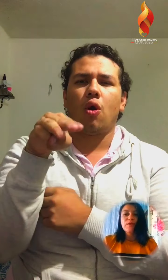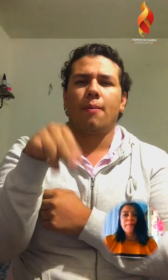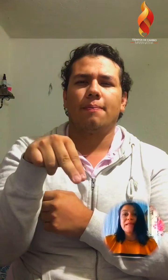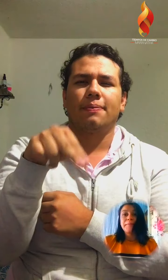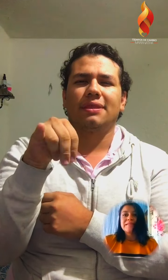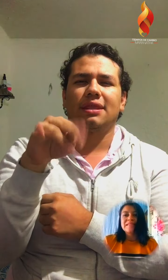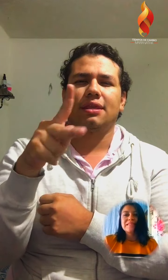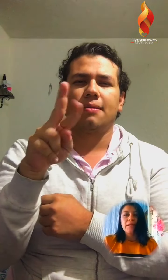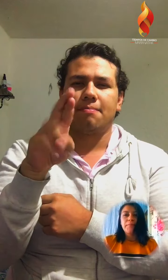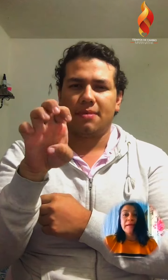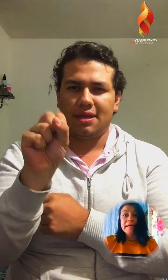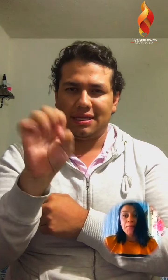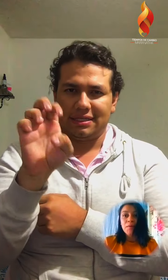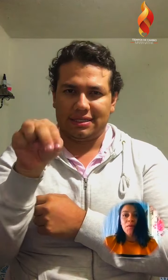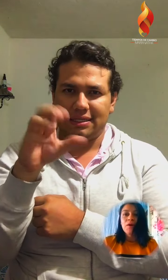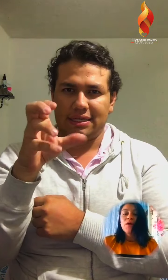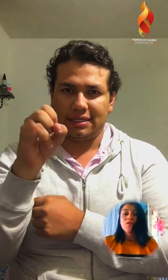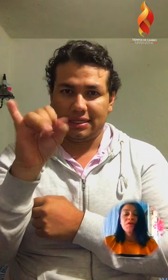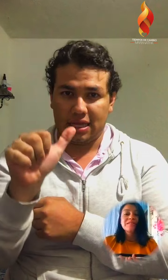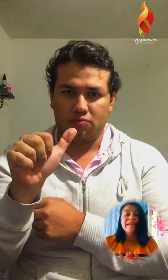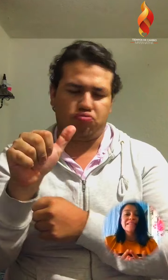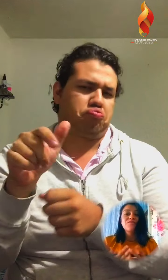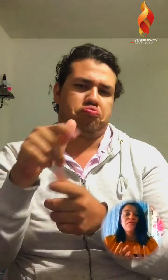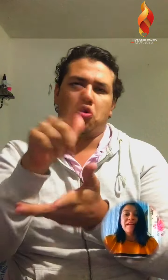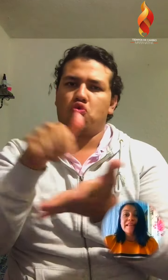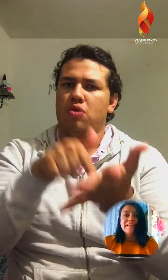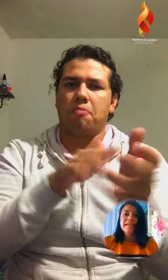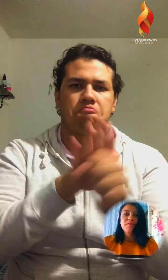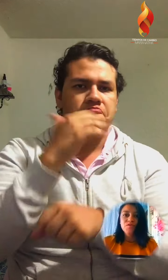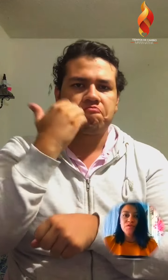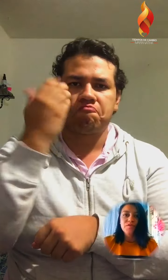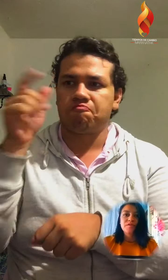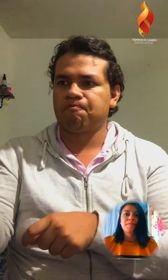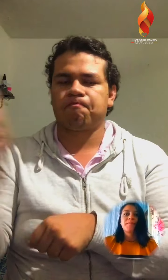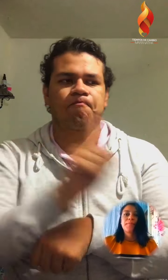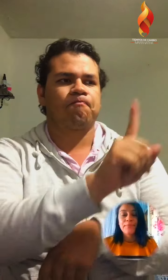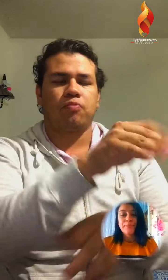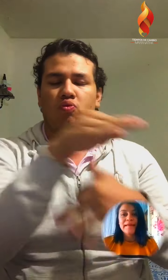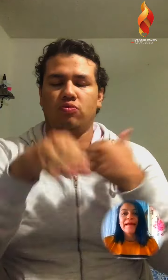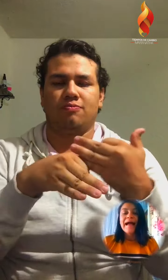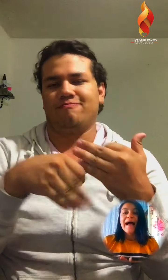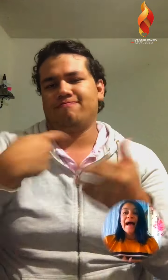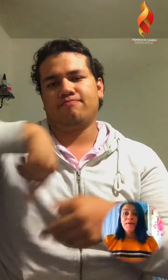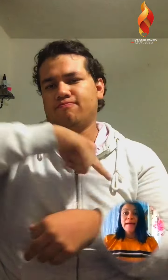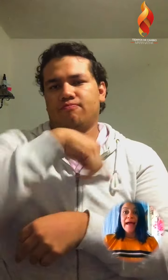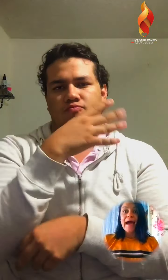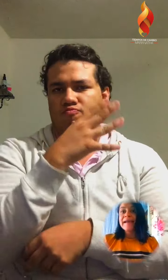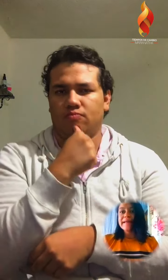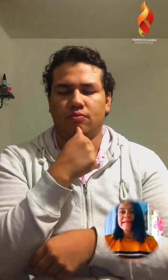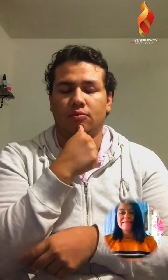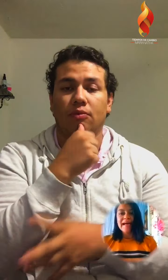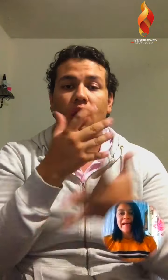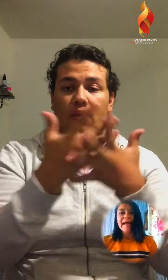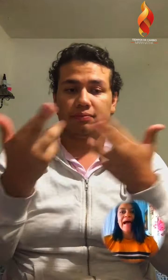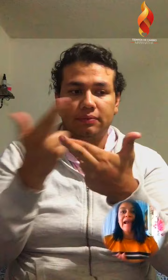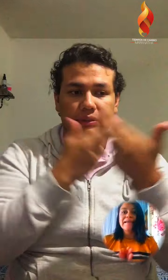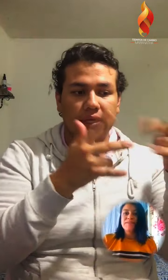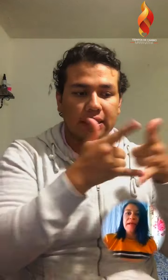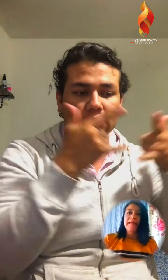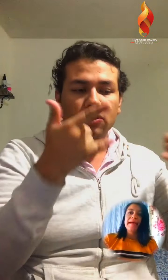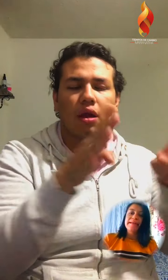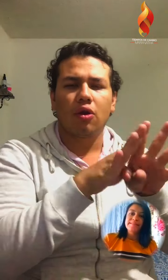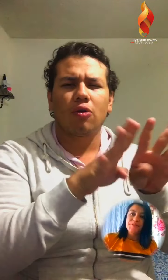su omnipresencia, por ejemplo. Dios es diferente que nosotros. Ahora, al regresar a